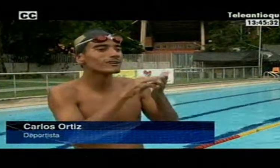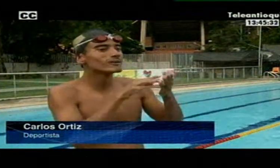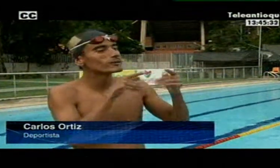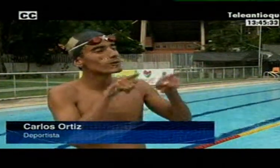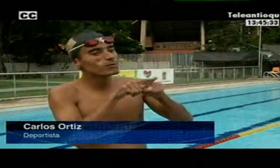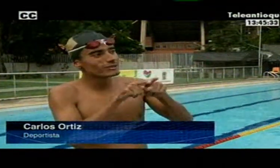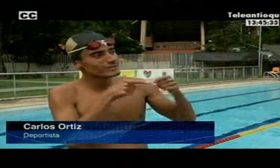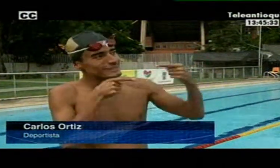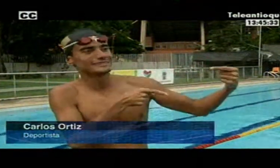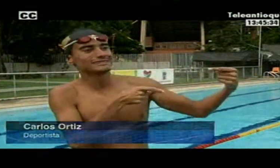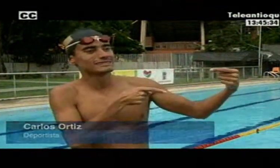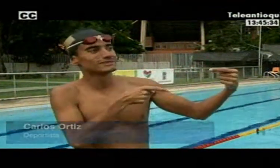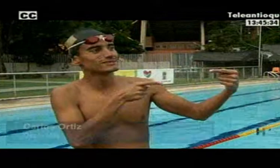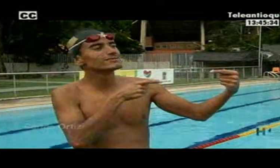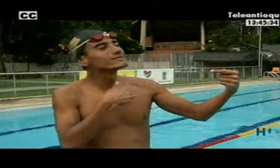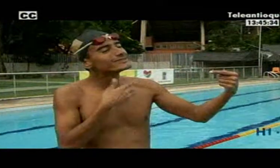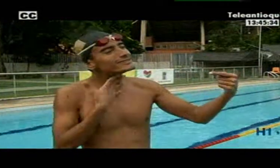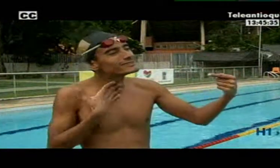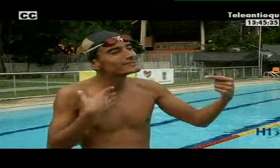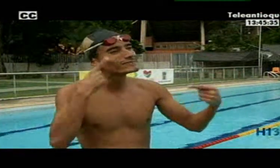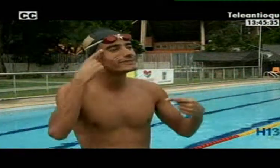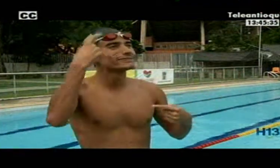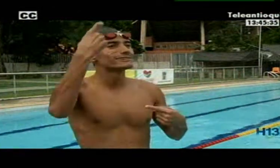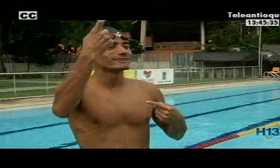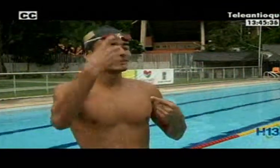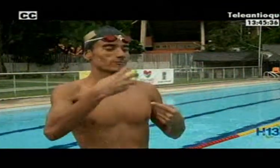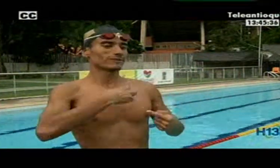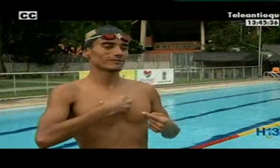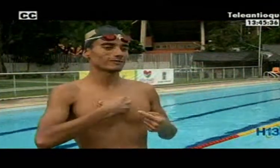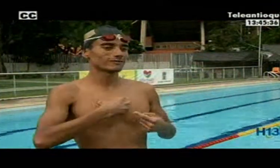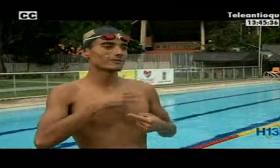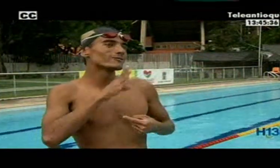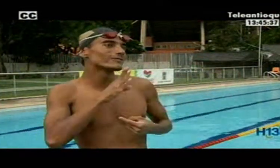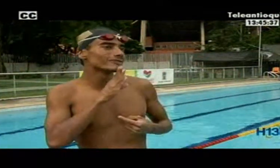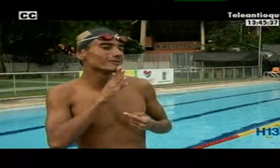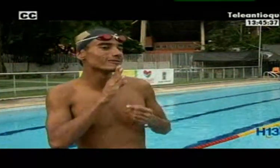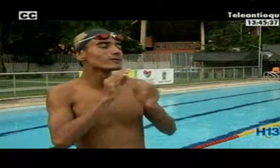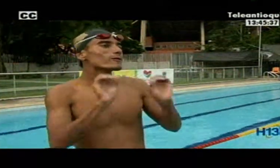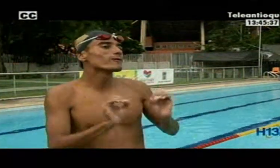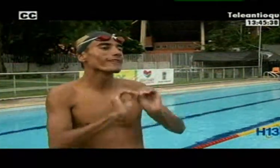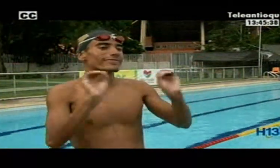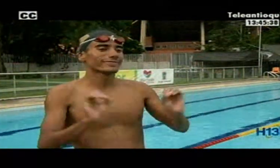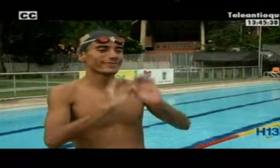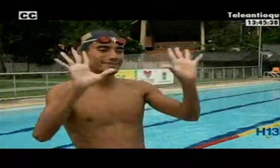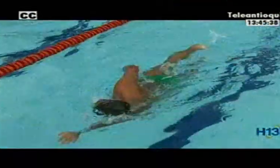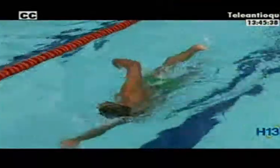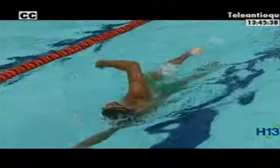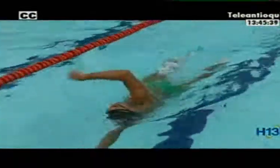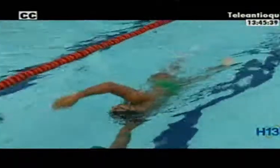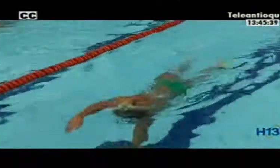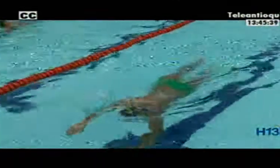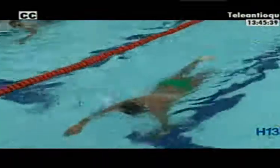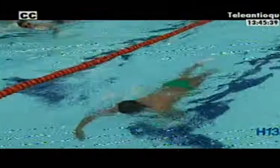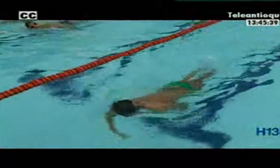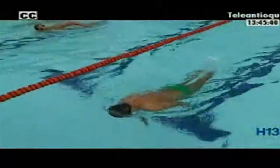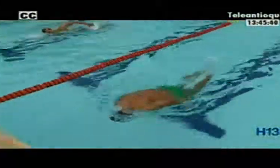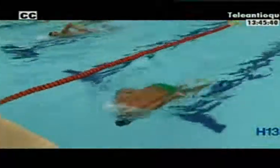seguir compitiendo a nivel nacional y quedar campeón. A pesar de sus limitaciones,